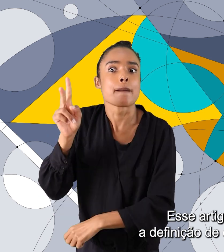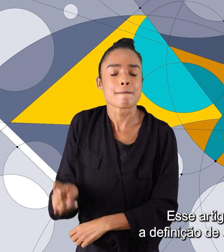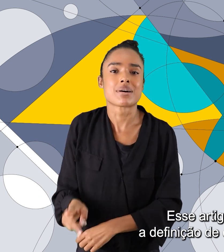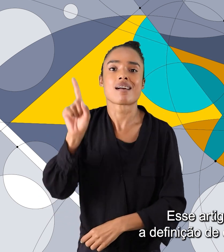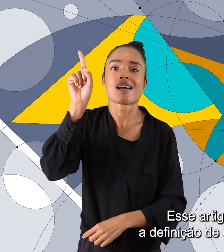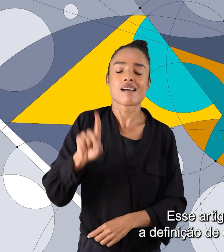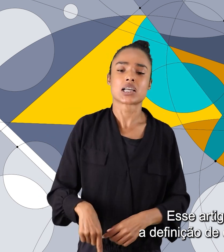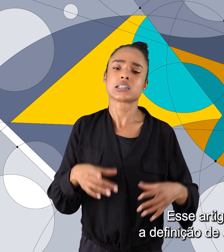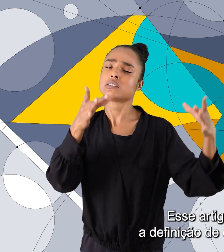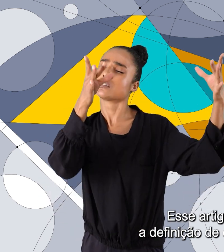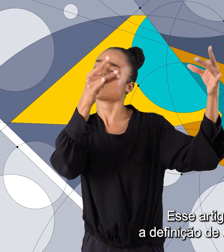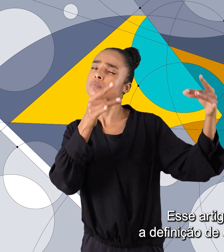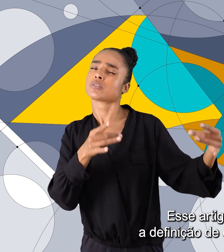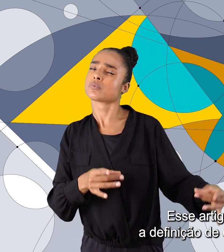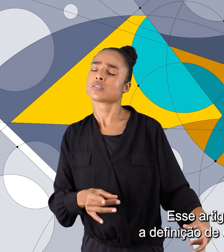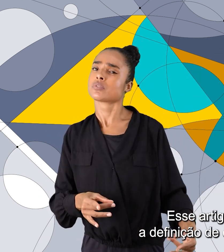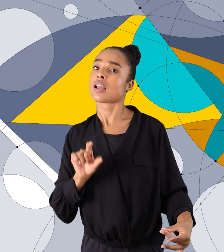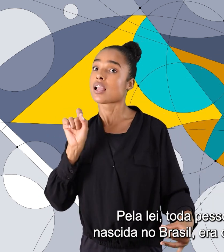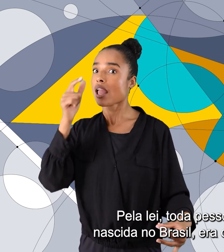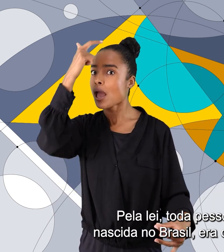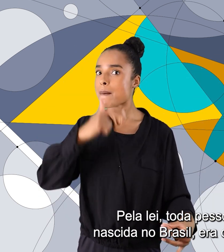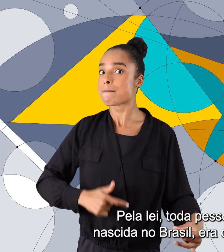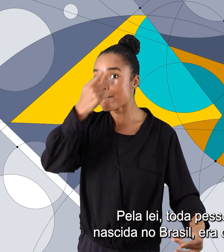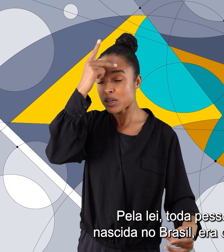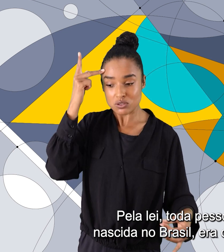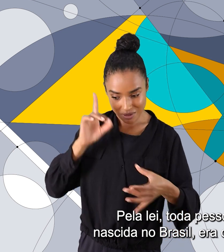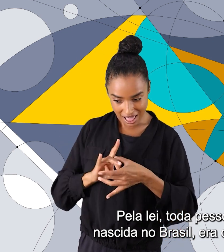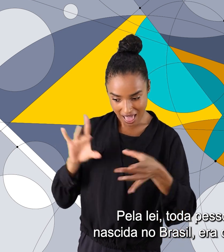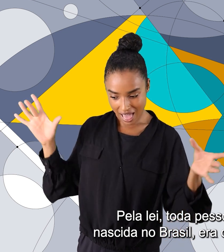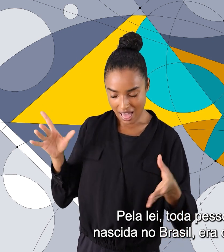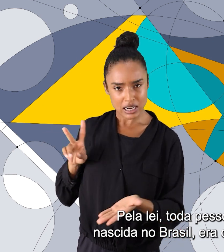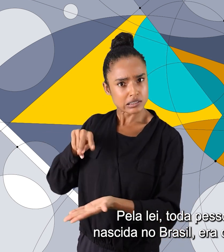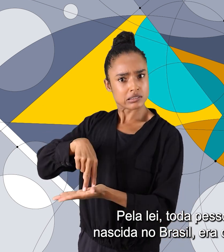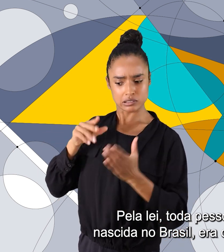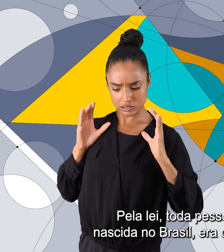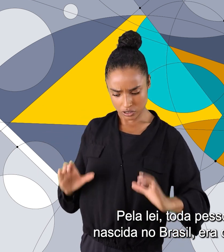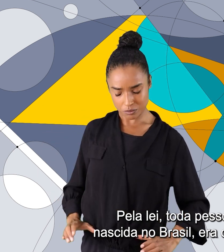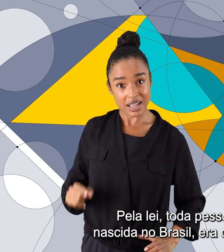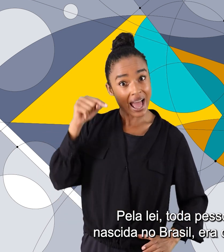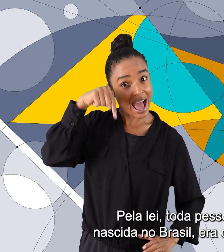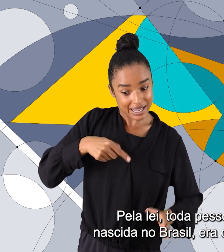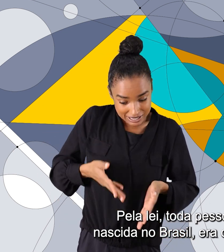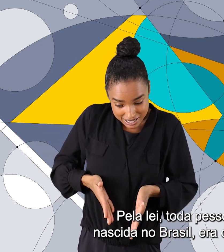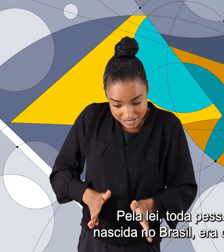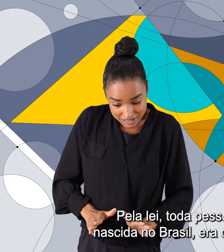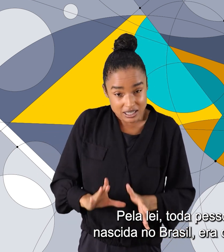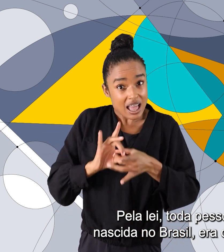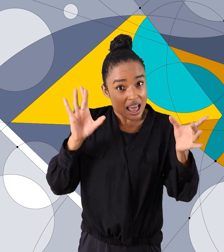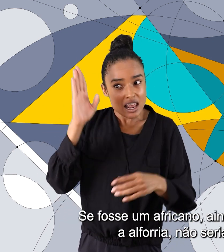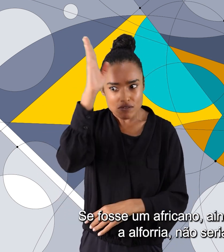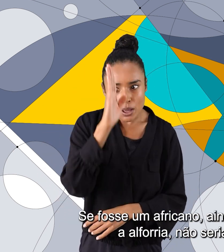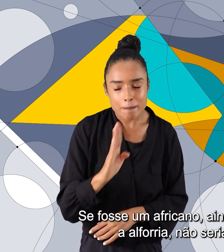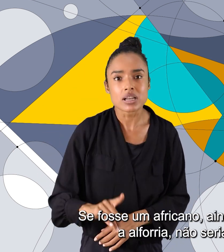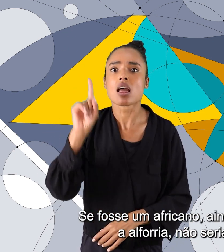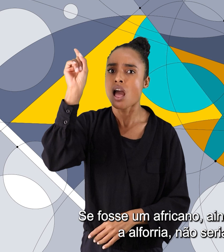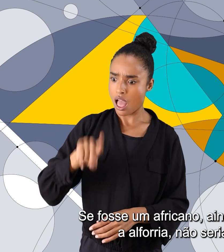era a definição de cidadania. Pela lei, toda pessoa negra livre, nascida no Brasil, era cidadã do Império.